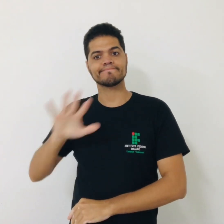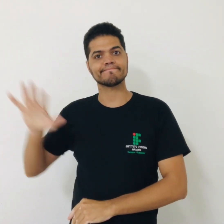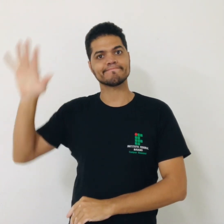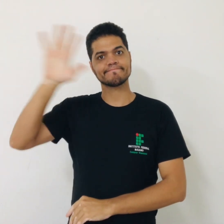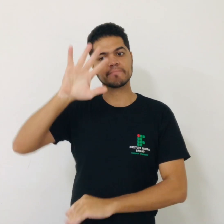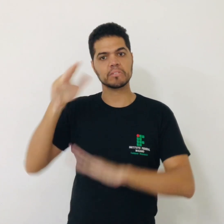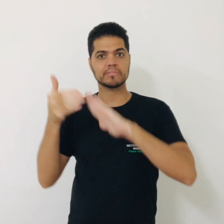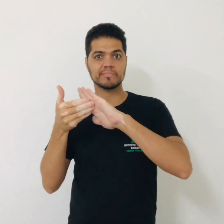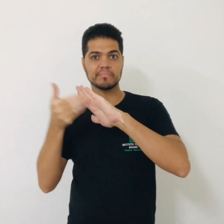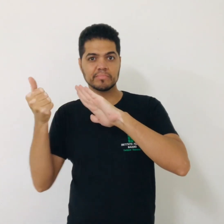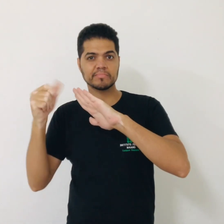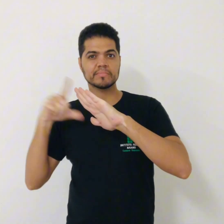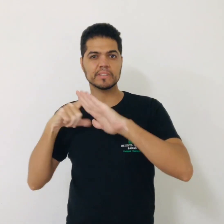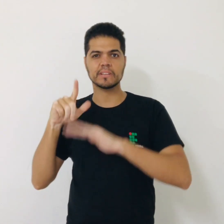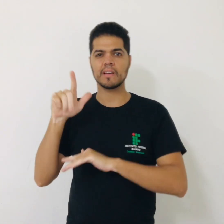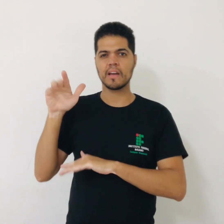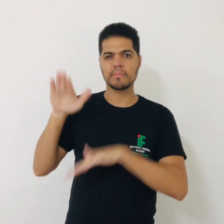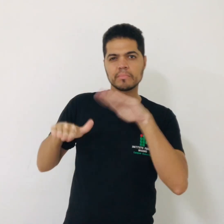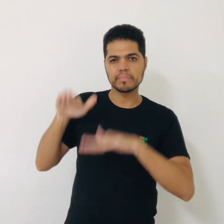sazonais temporários.